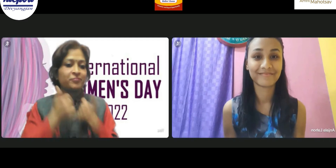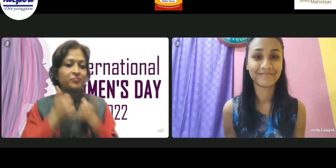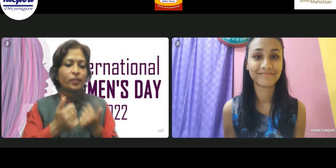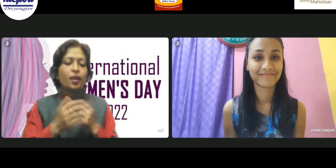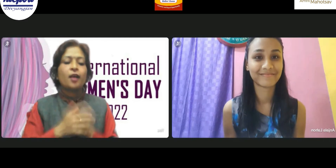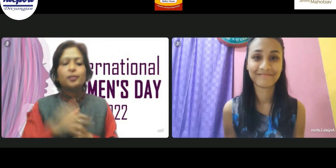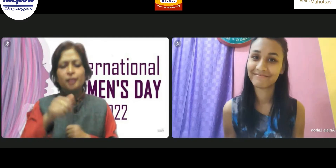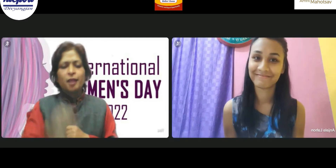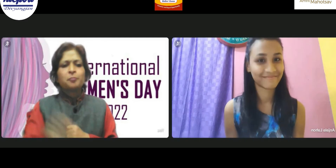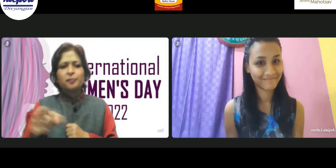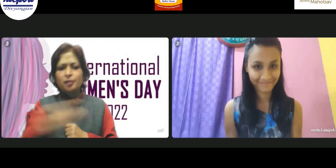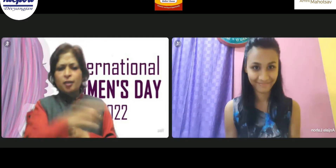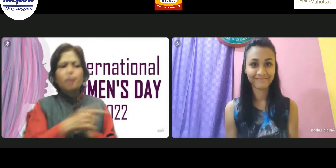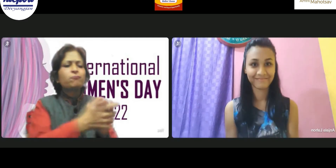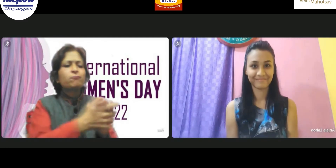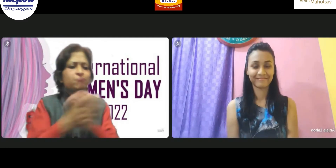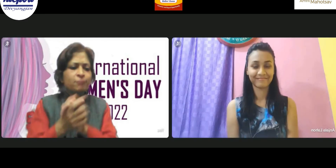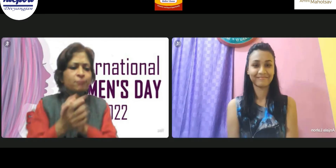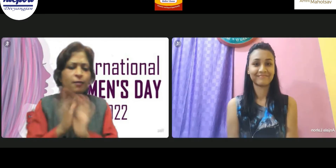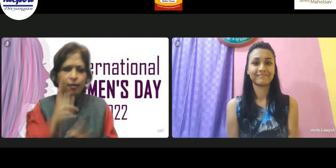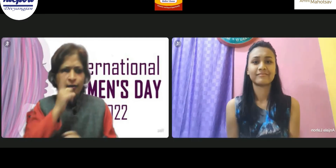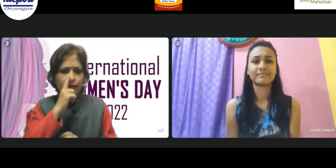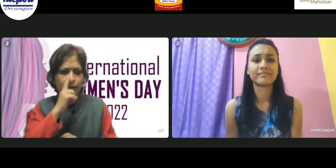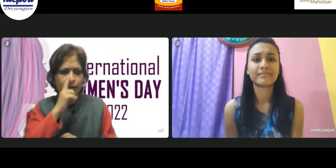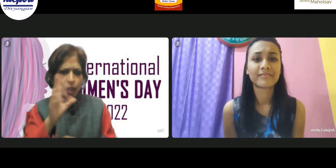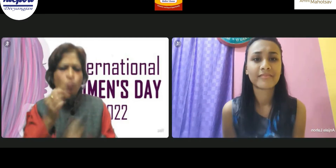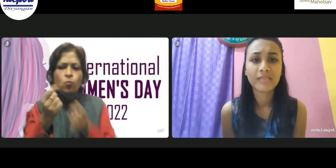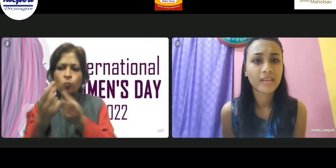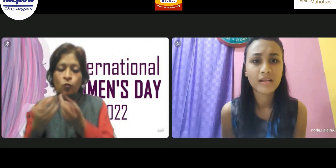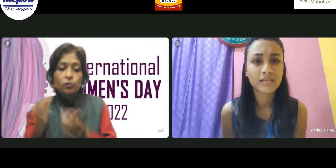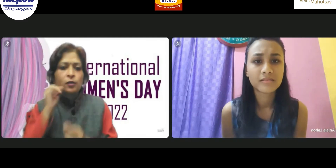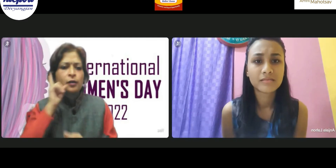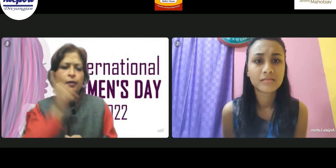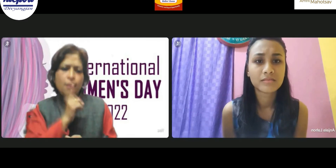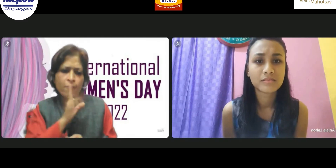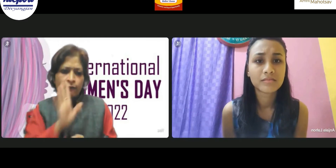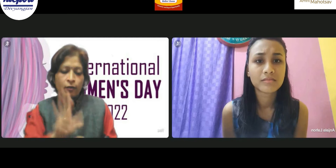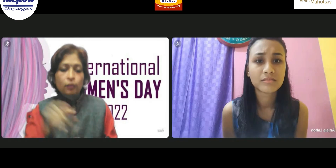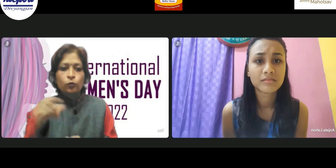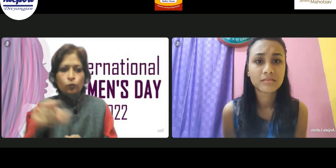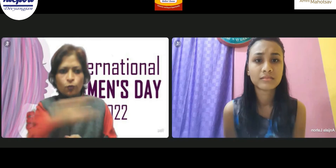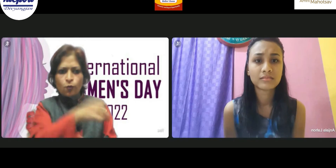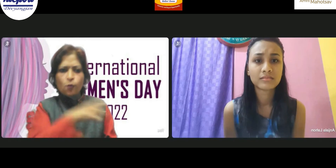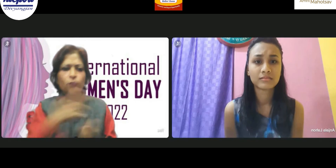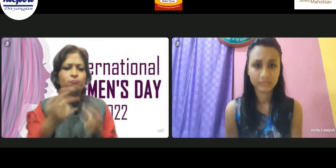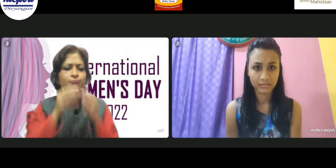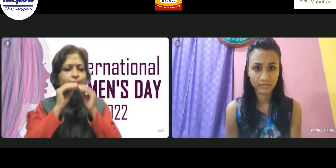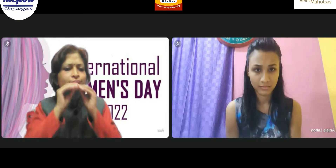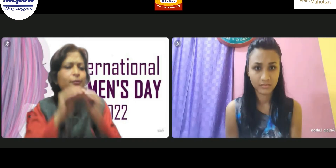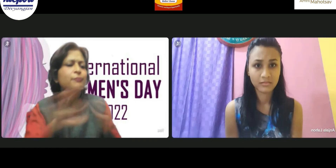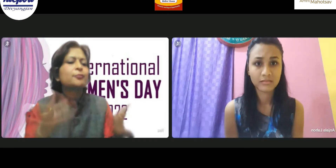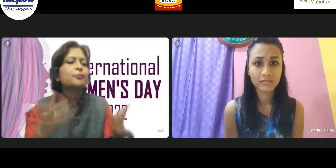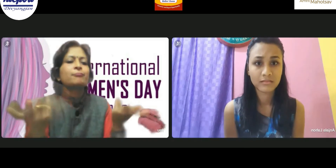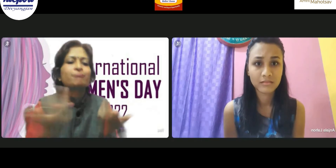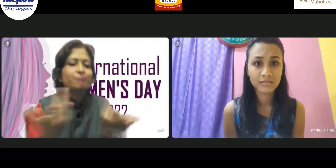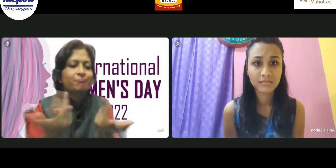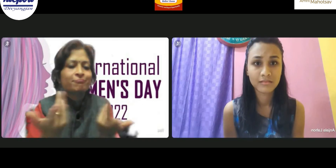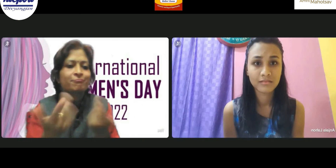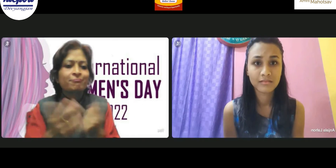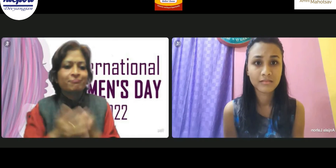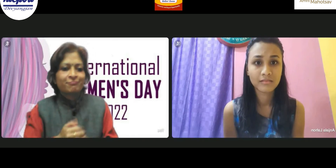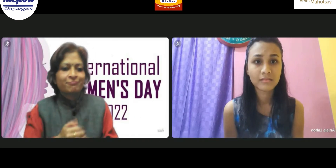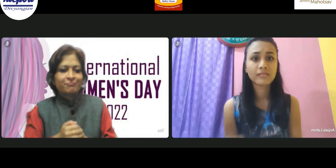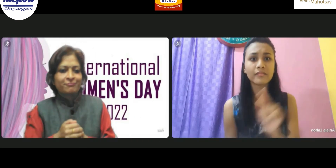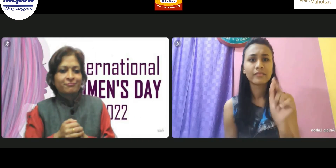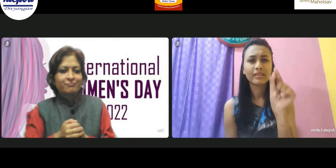सही कहा एंजेला आपने। एंजेला, आपकी बहुत सारी डेफ दोस्त भी होंगी, तो आप उनको